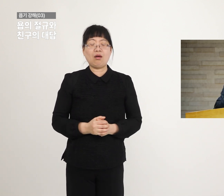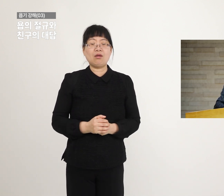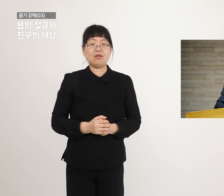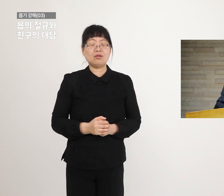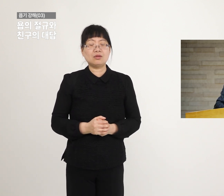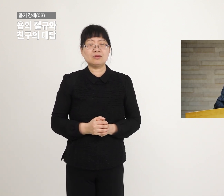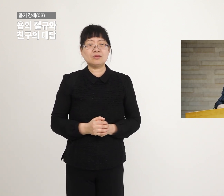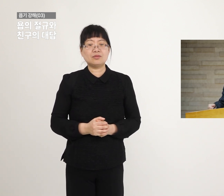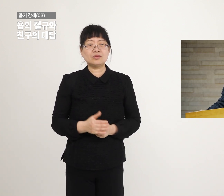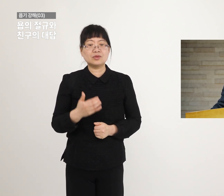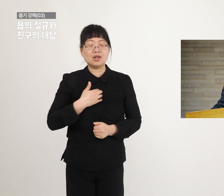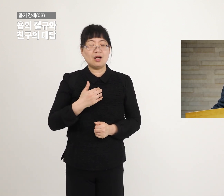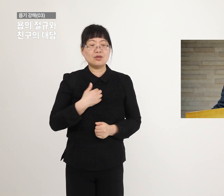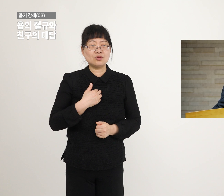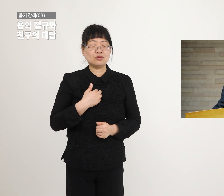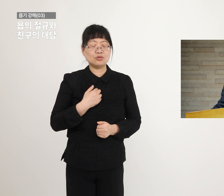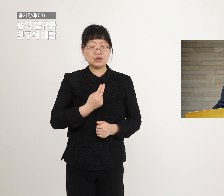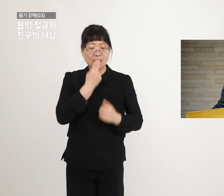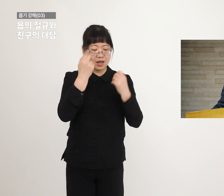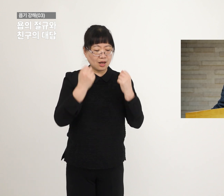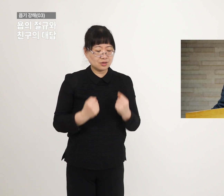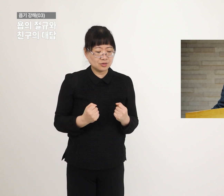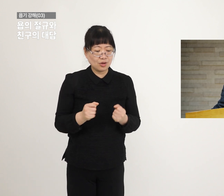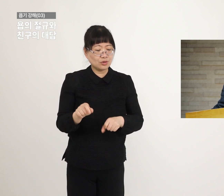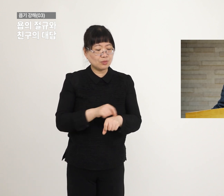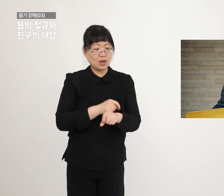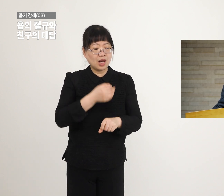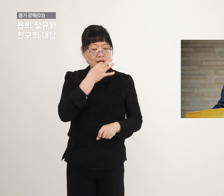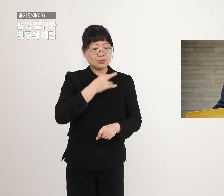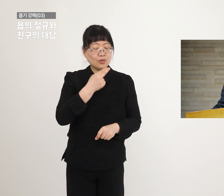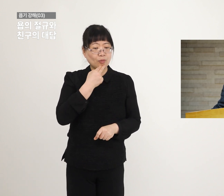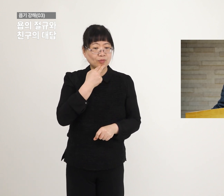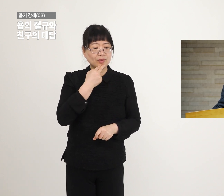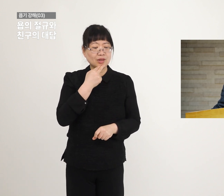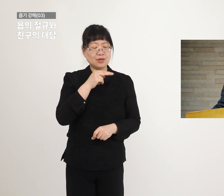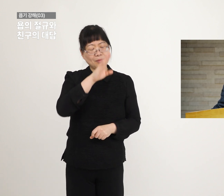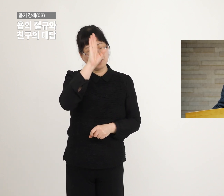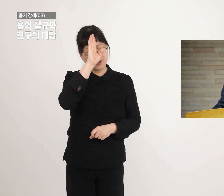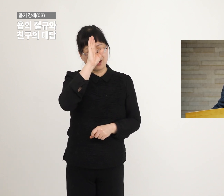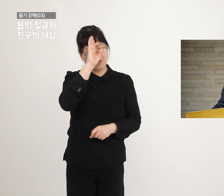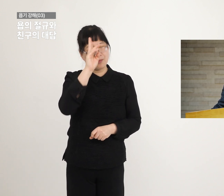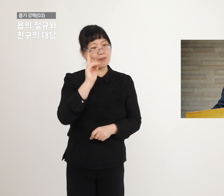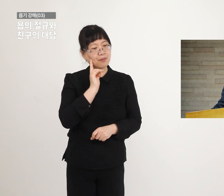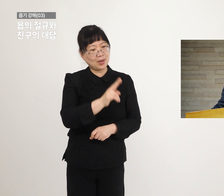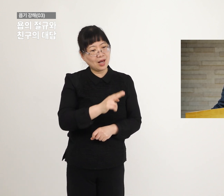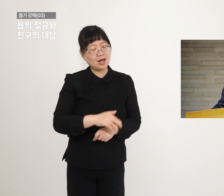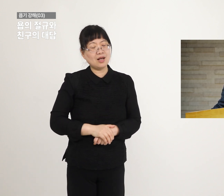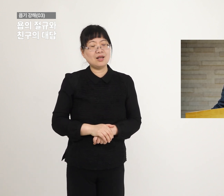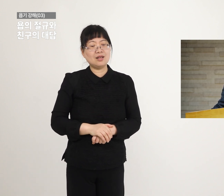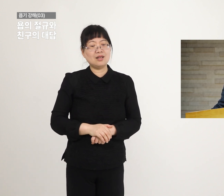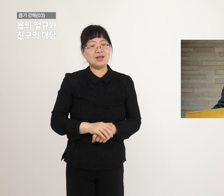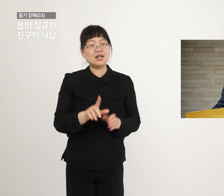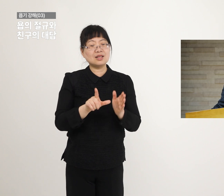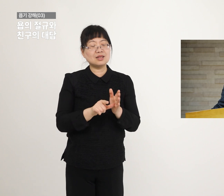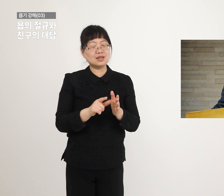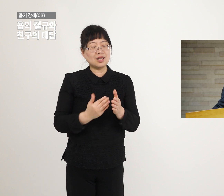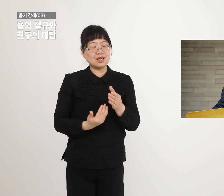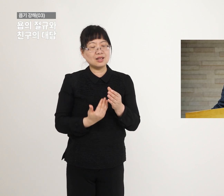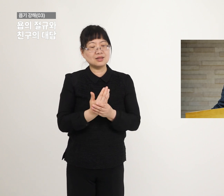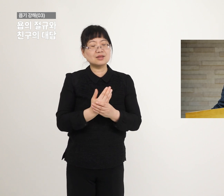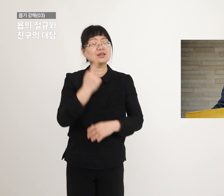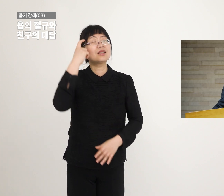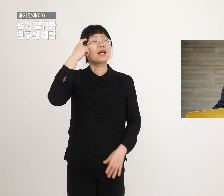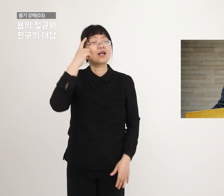자기도 생사가 별 의미 없는 몸뚱아리가 되었습니다. 어떤 생각이 들겠어요?